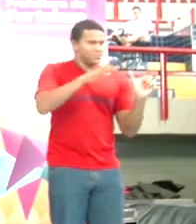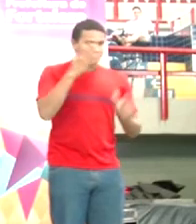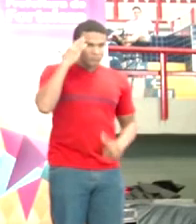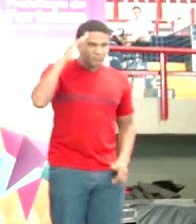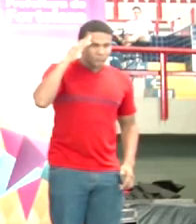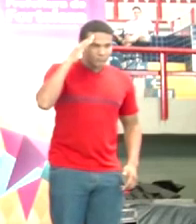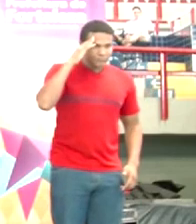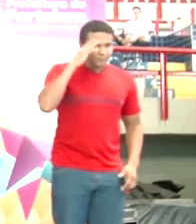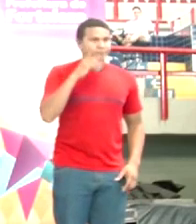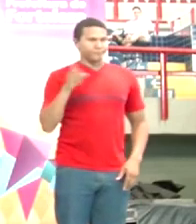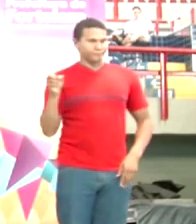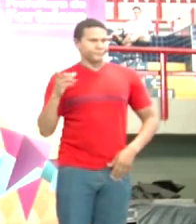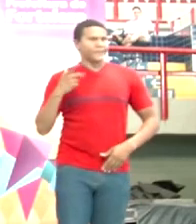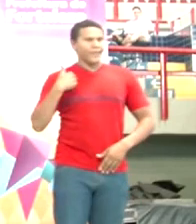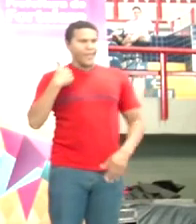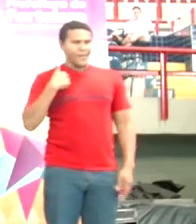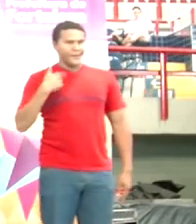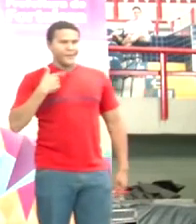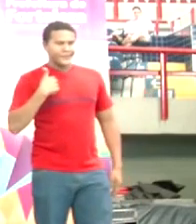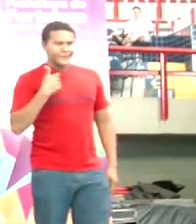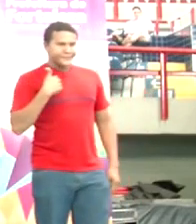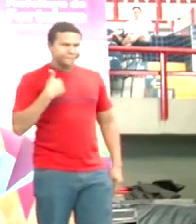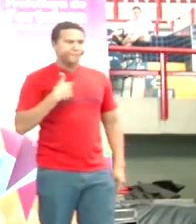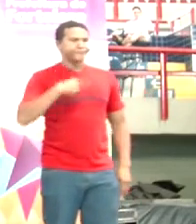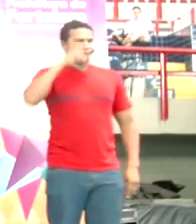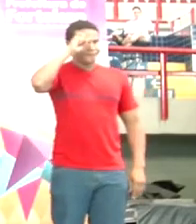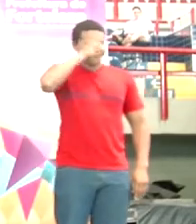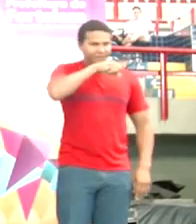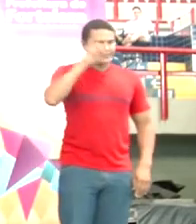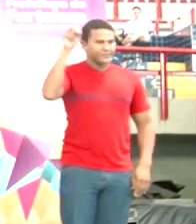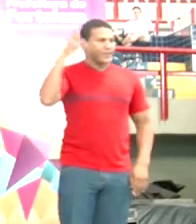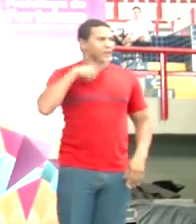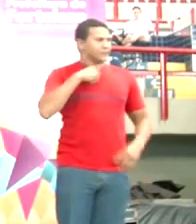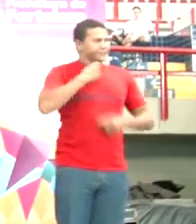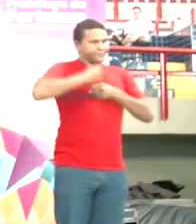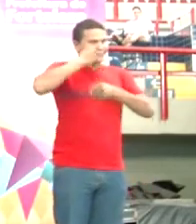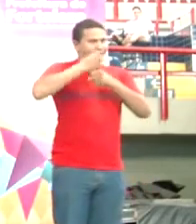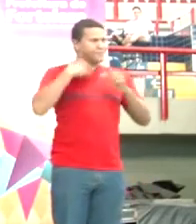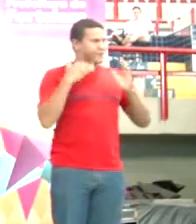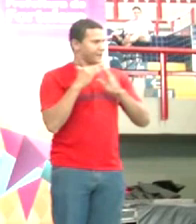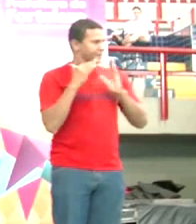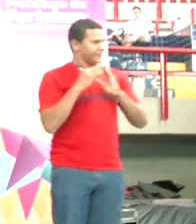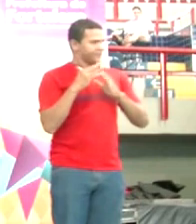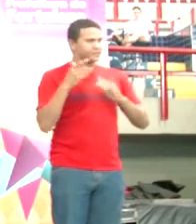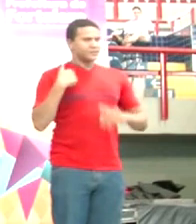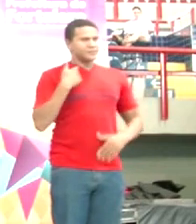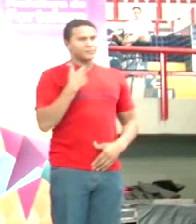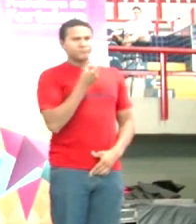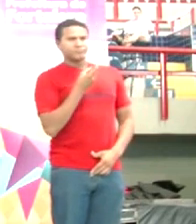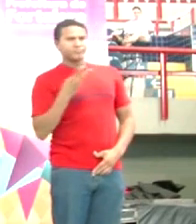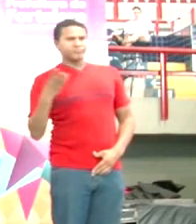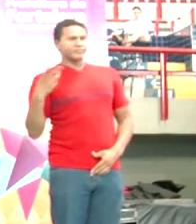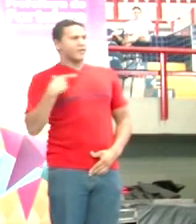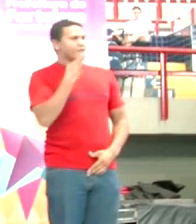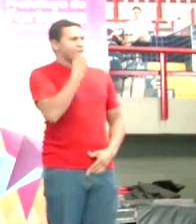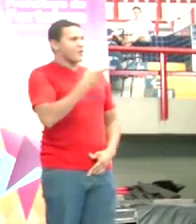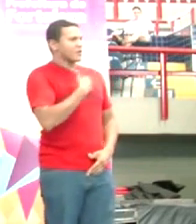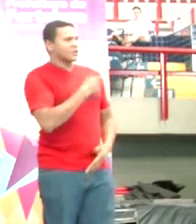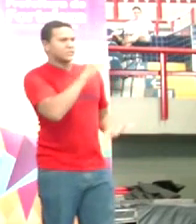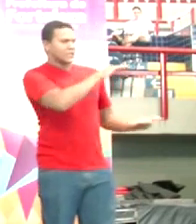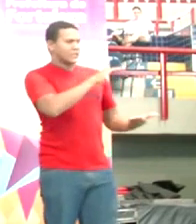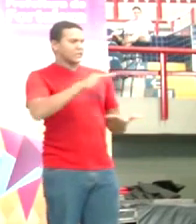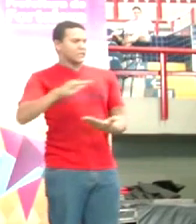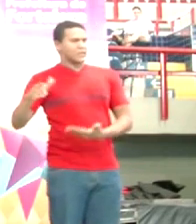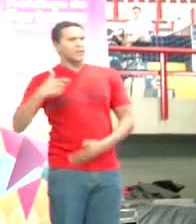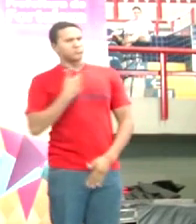hoje na minha reforma lá em casa, o cara pediu tantas latas, rapaz, faltou, sem brincadeira, tá, 2 palmos de parede,